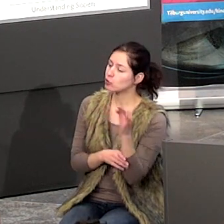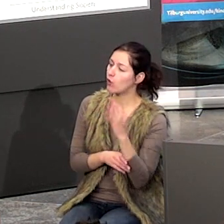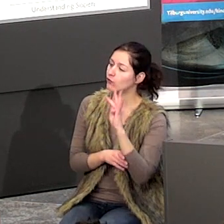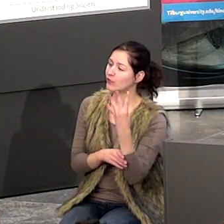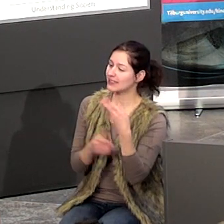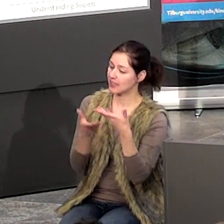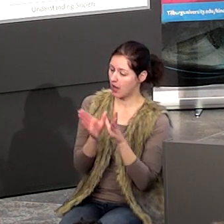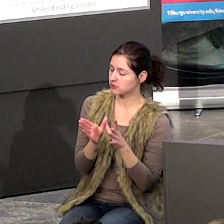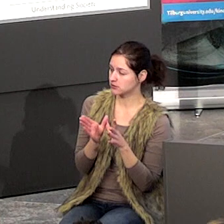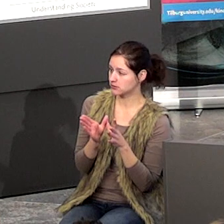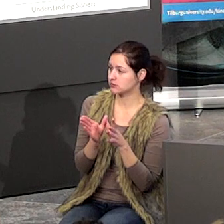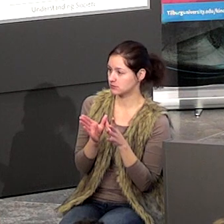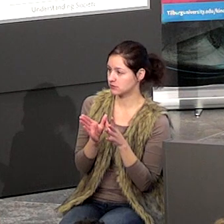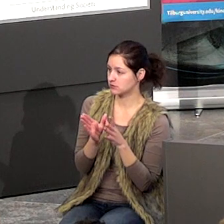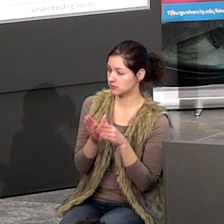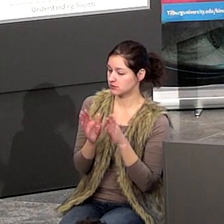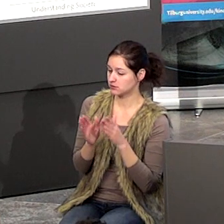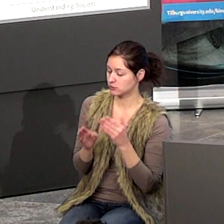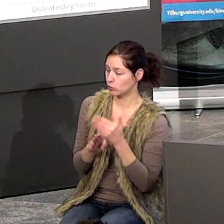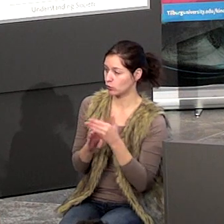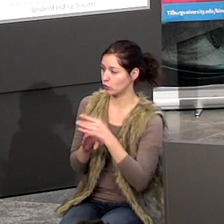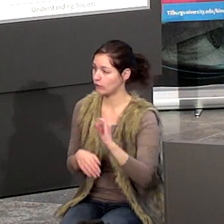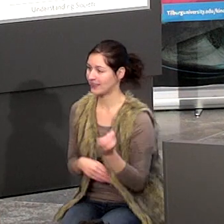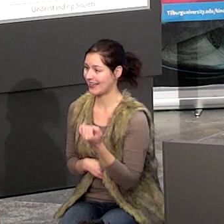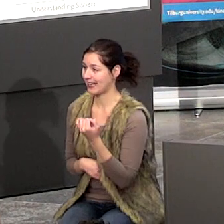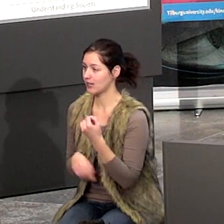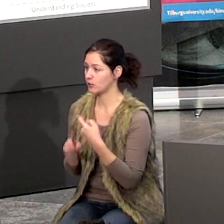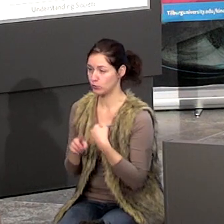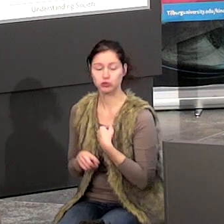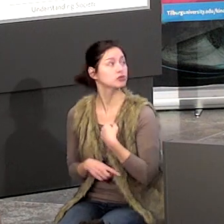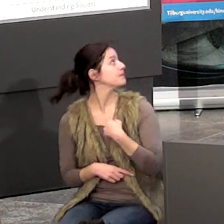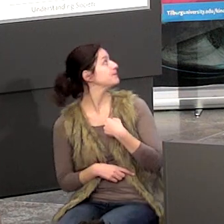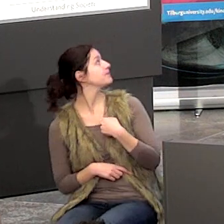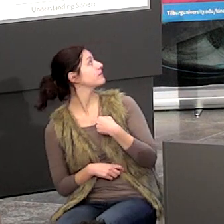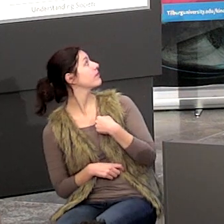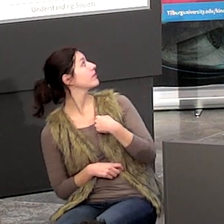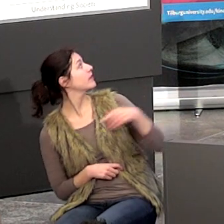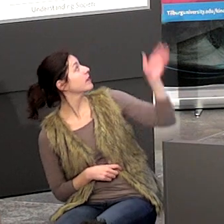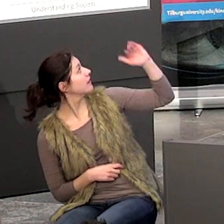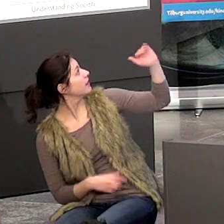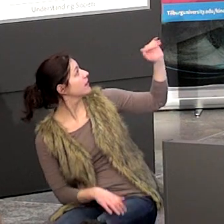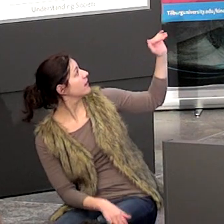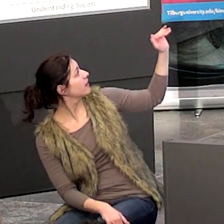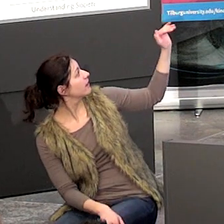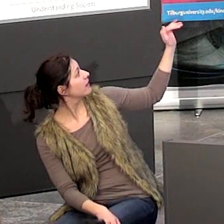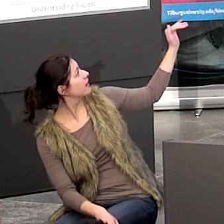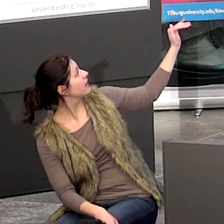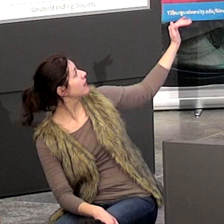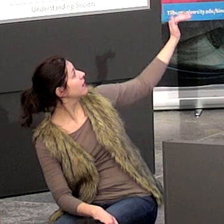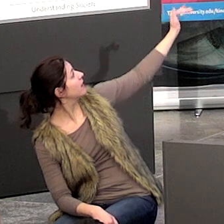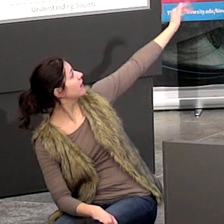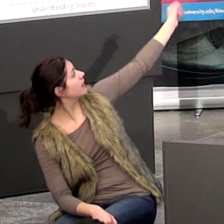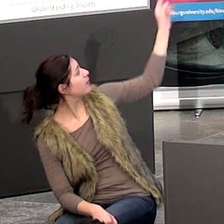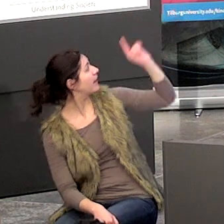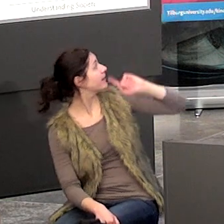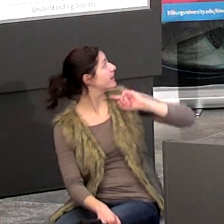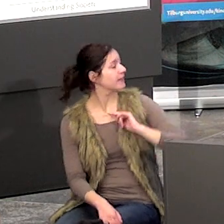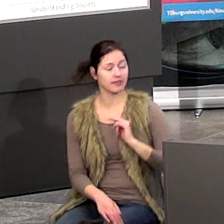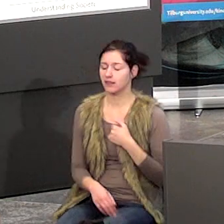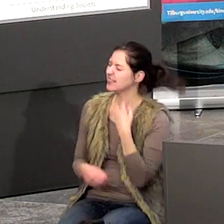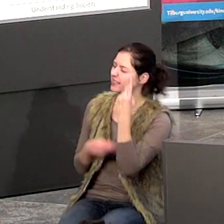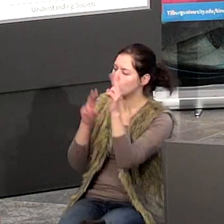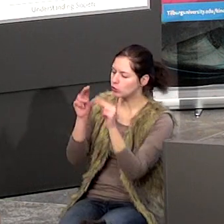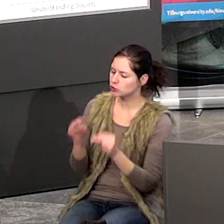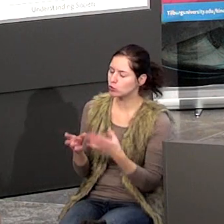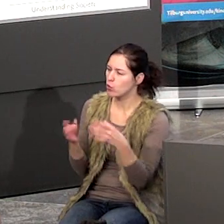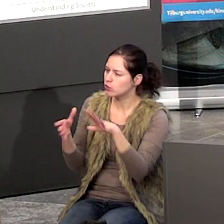heb geen kinderen en ik ben professor in de sociologie aan deze universiteit. En ik hou me met name, ik doe onderzoek naar hoe de samenleving